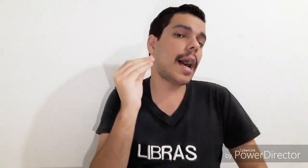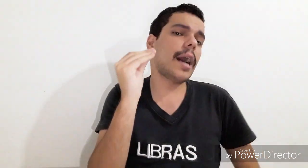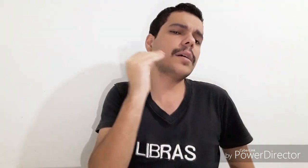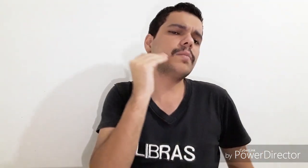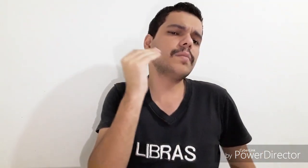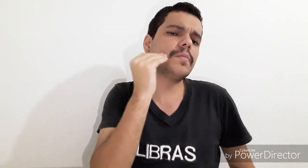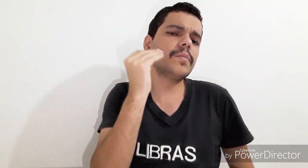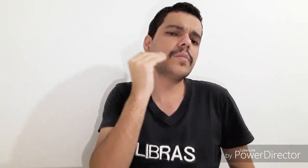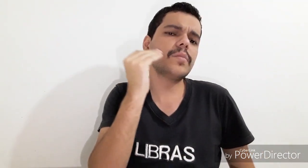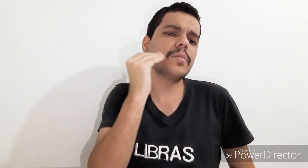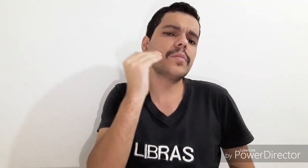experimentar.